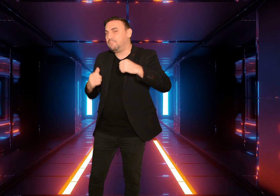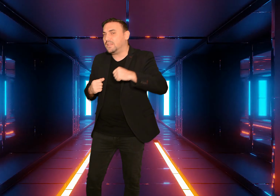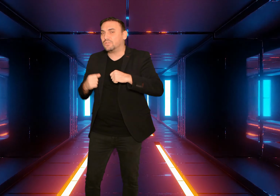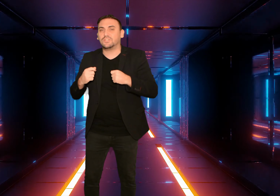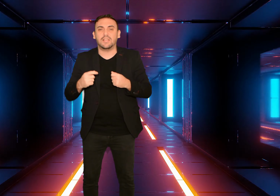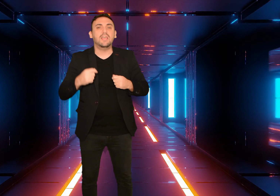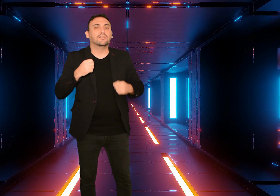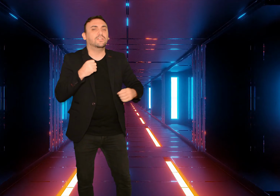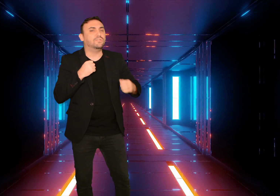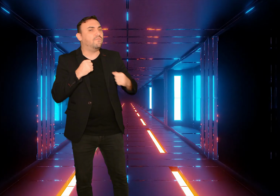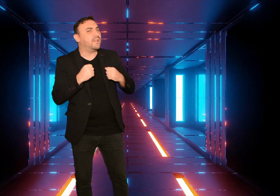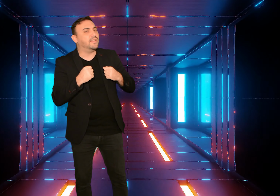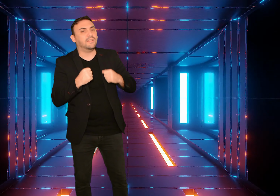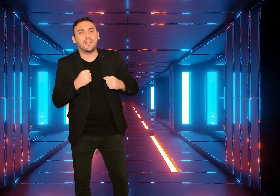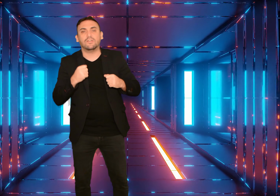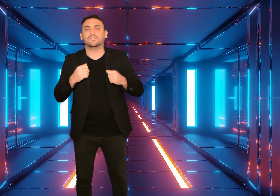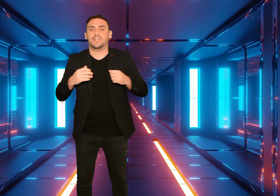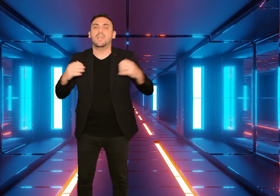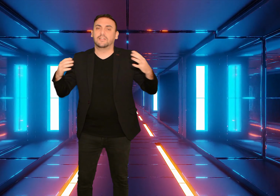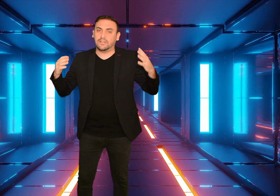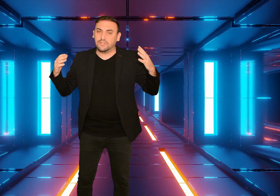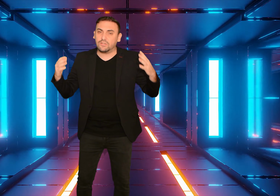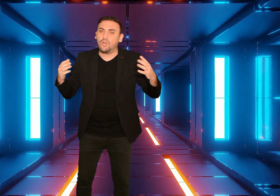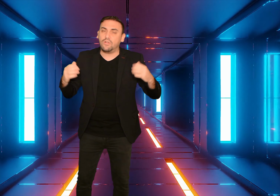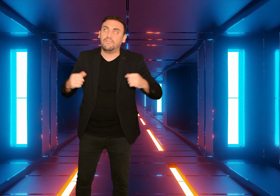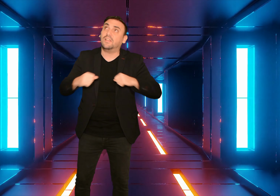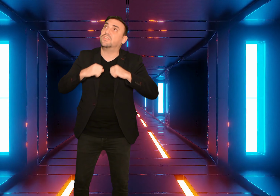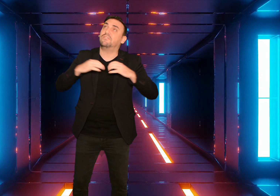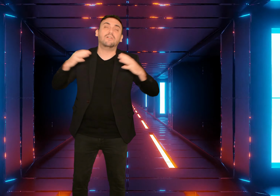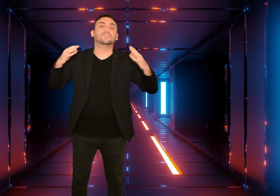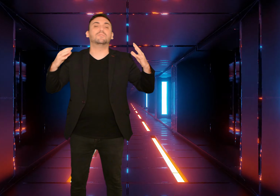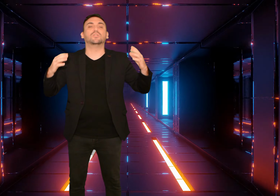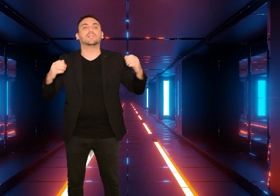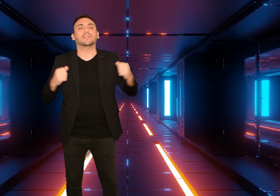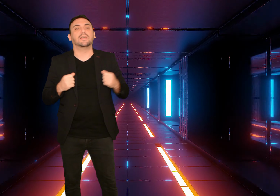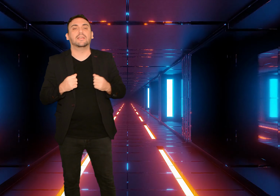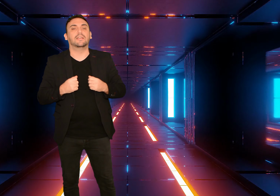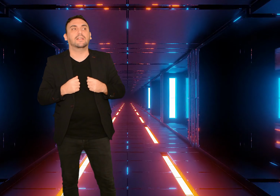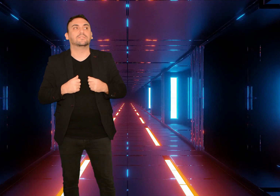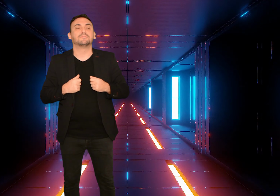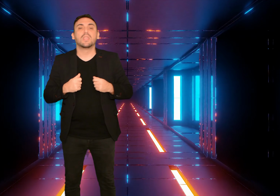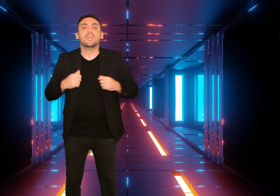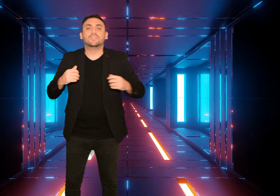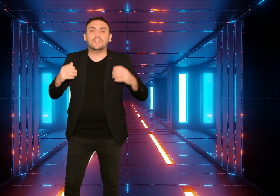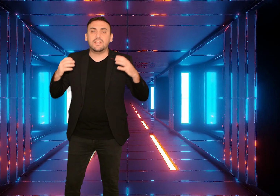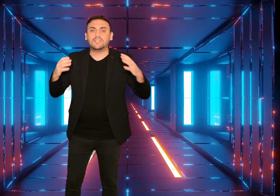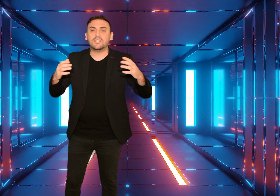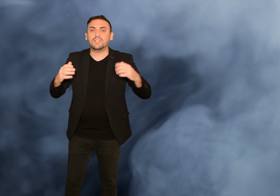pentru ce să-ți dupăr din dragoste De-azi încolo viața vreau să-mi-o trăiesc Și de ce și